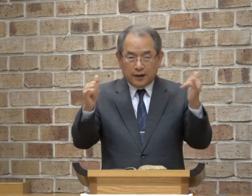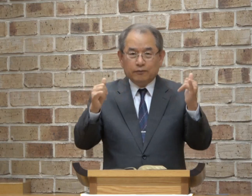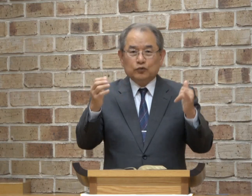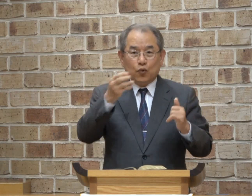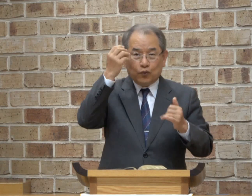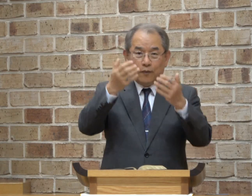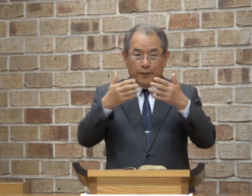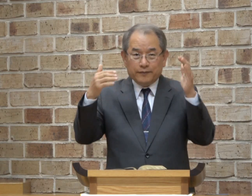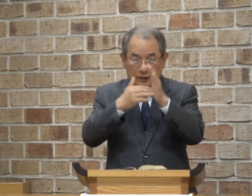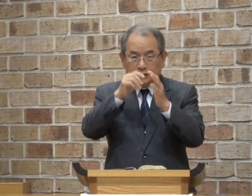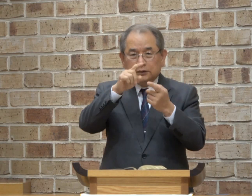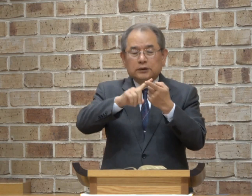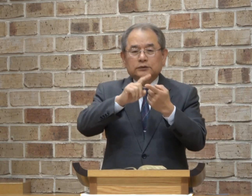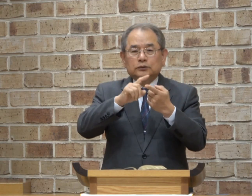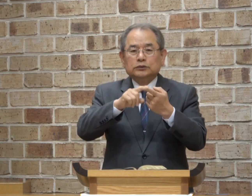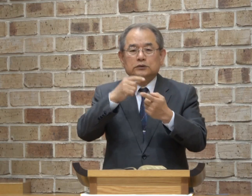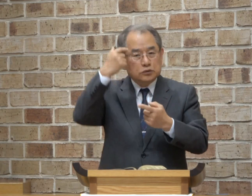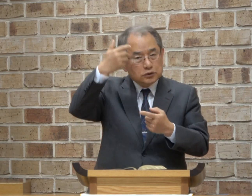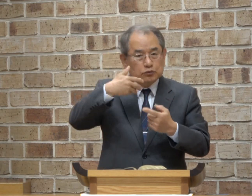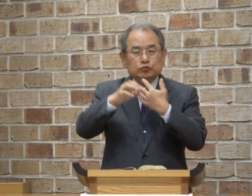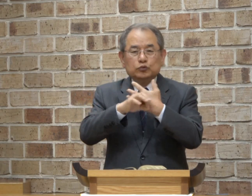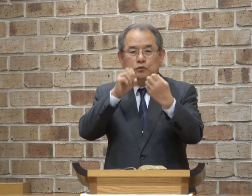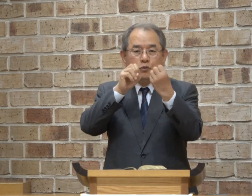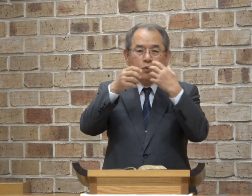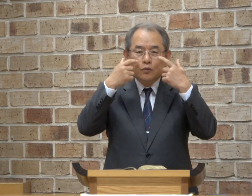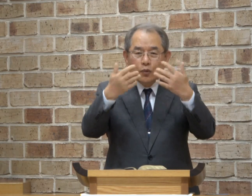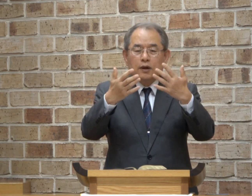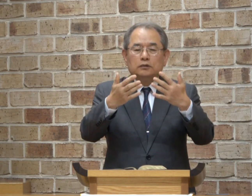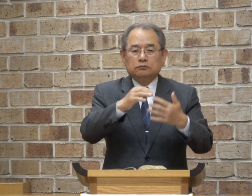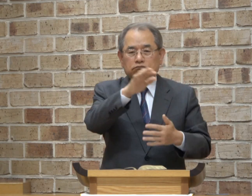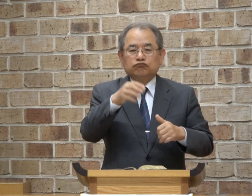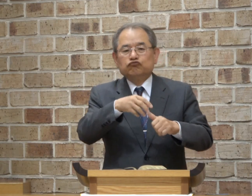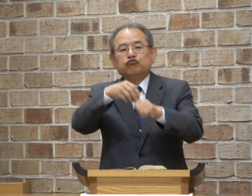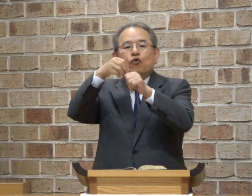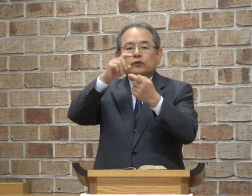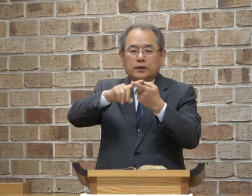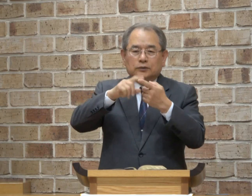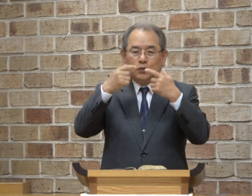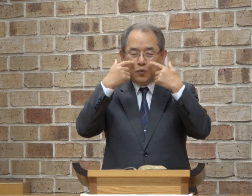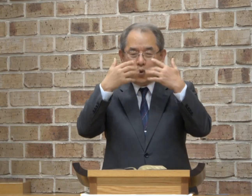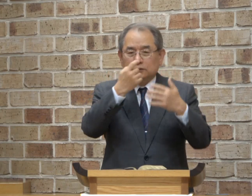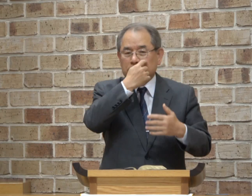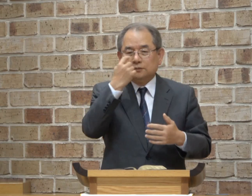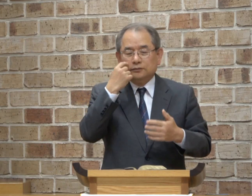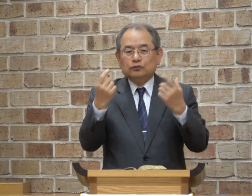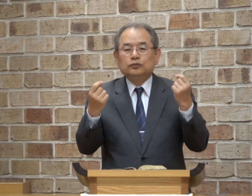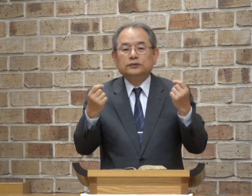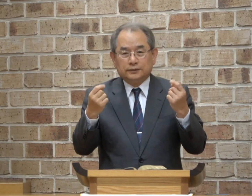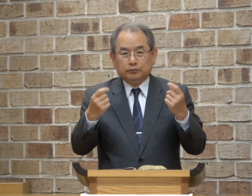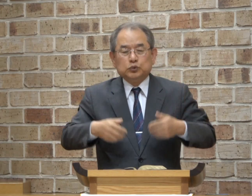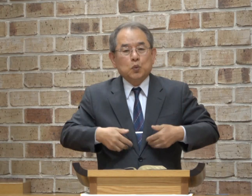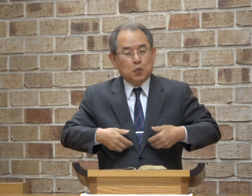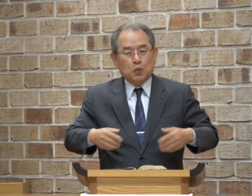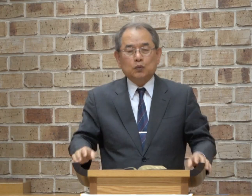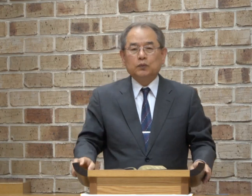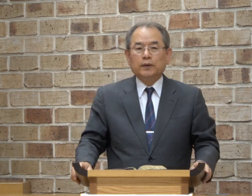본인의 상태를 돌아보시고 이 질문에 대해서 확실히 우리는 답할 수 있어야 구원받은